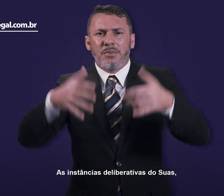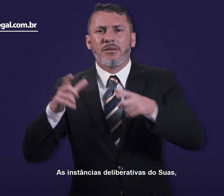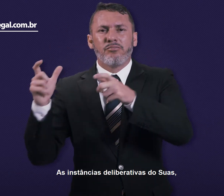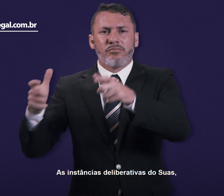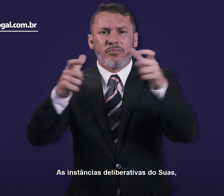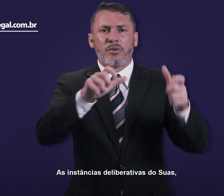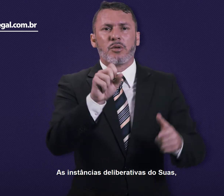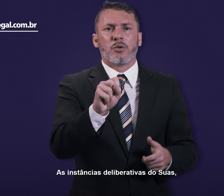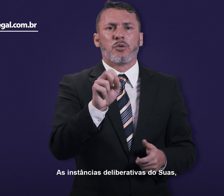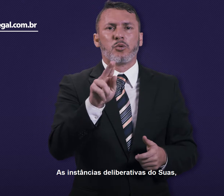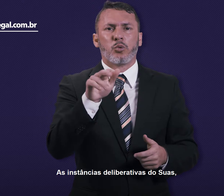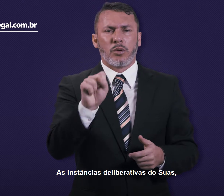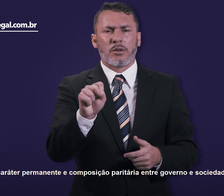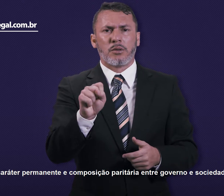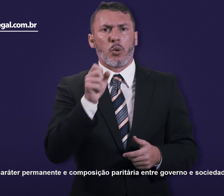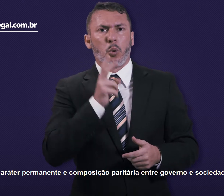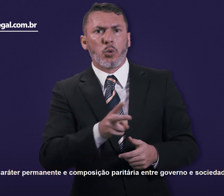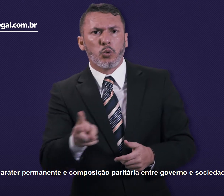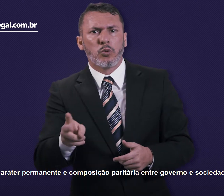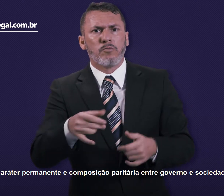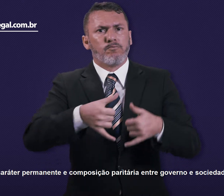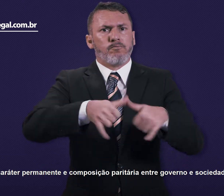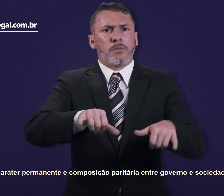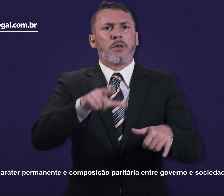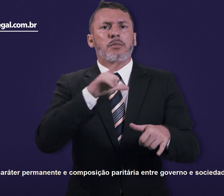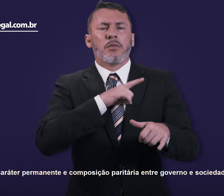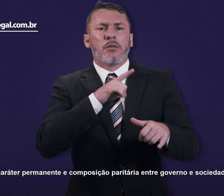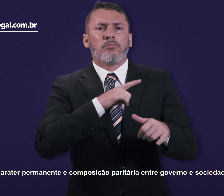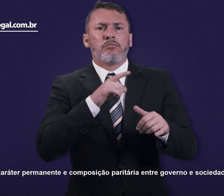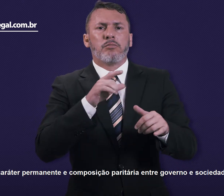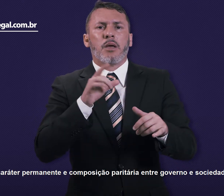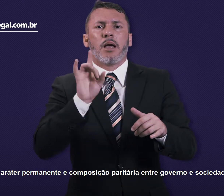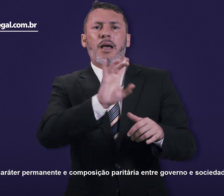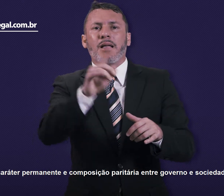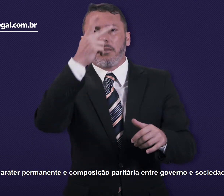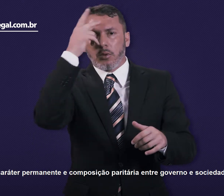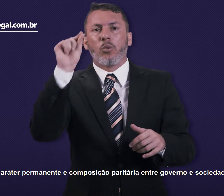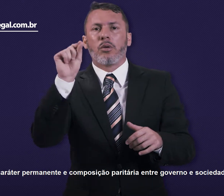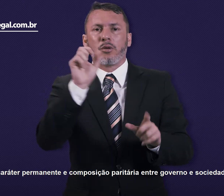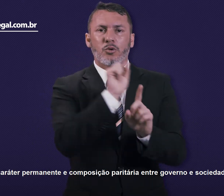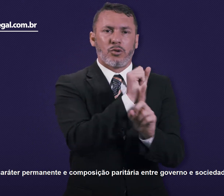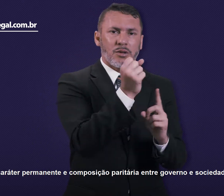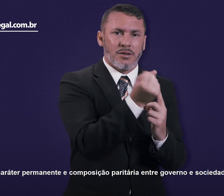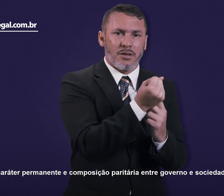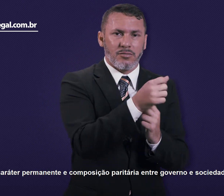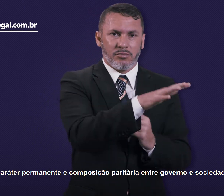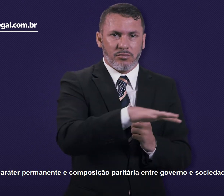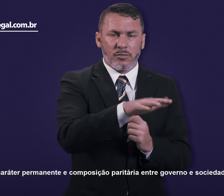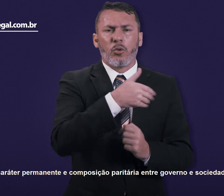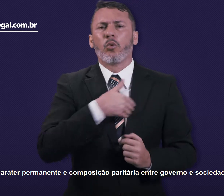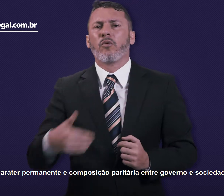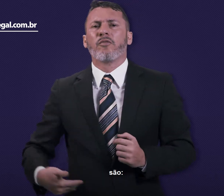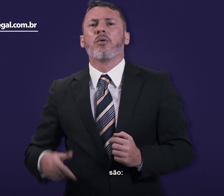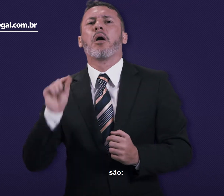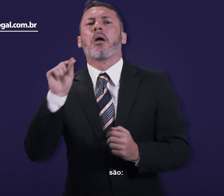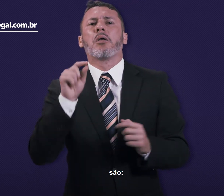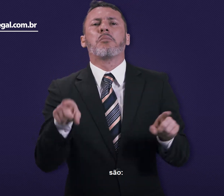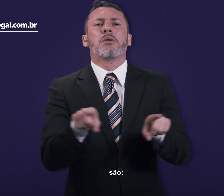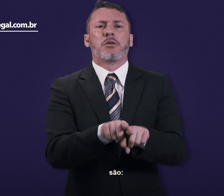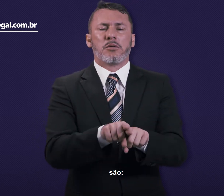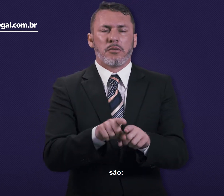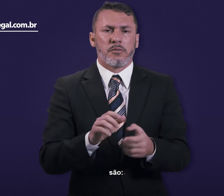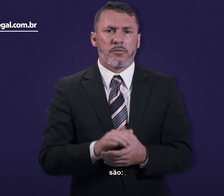instâncias deliberativas do SUAS, de caráter permanente e composição paritária entre governo e sociedade civil,